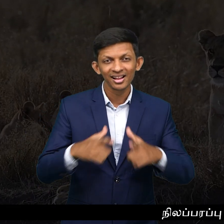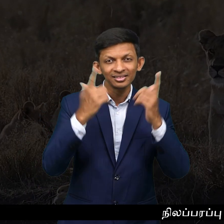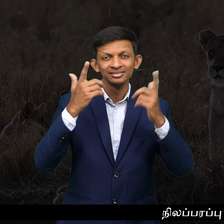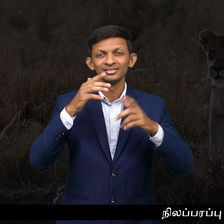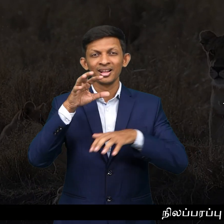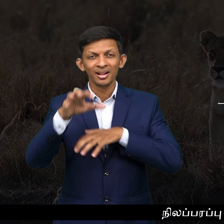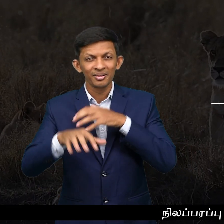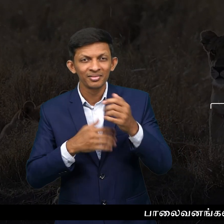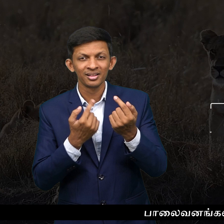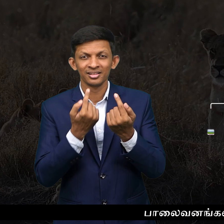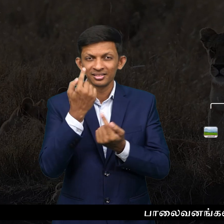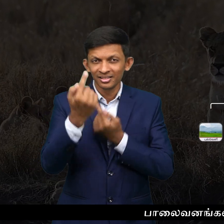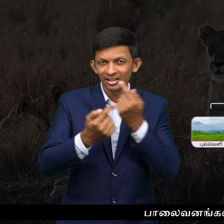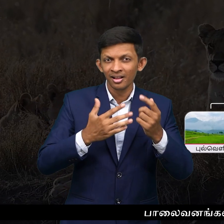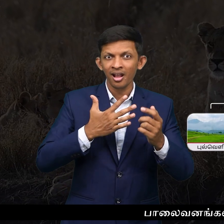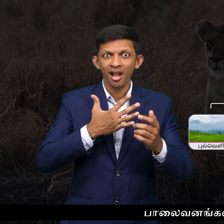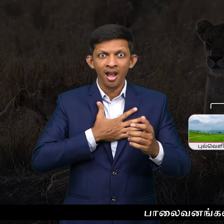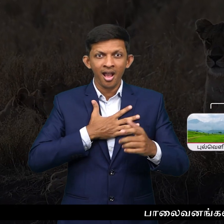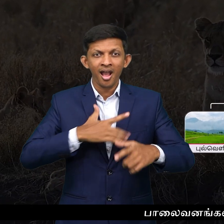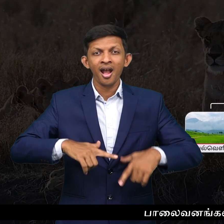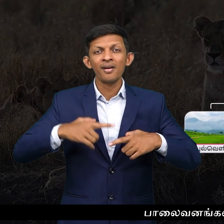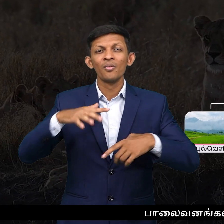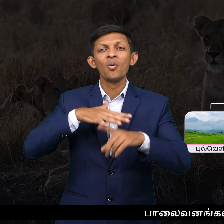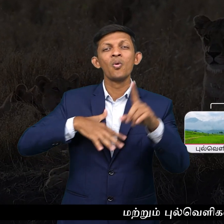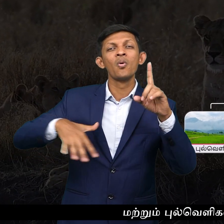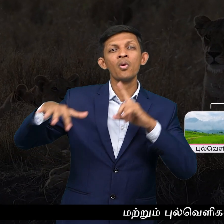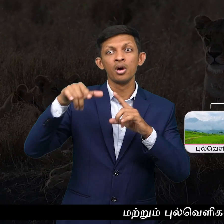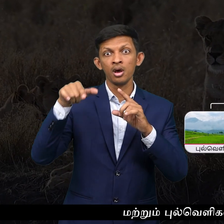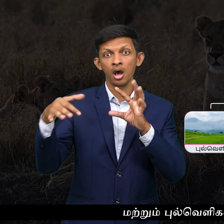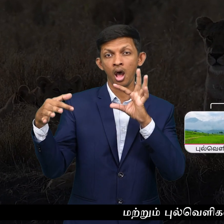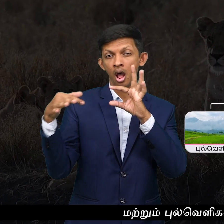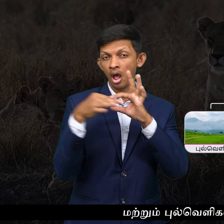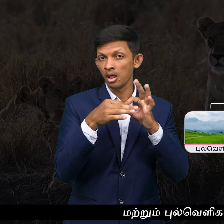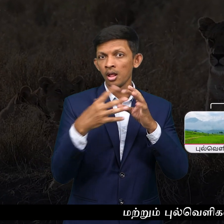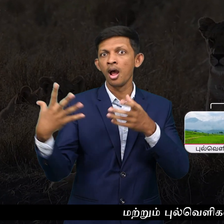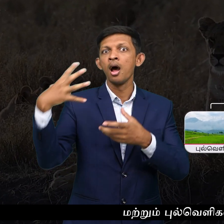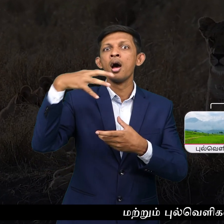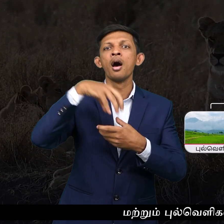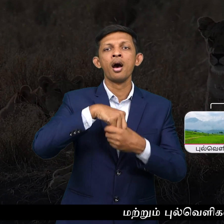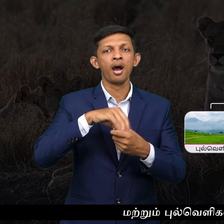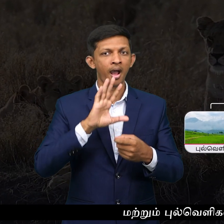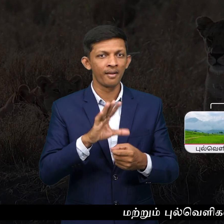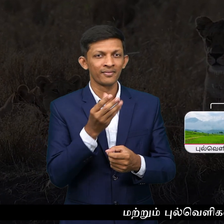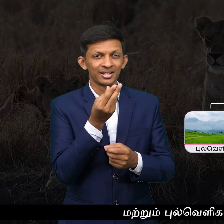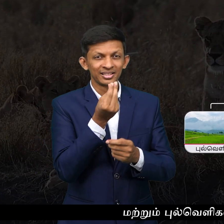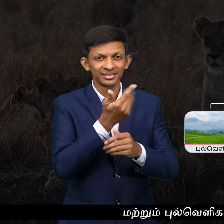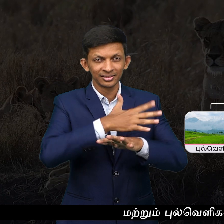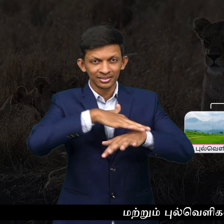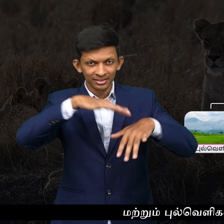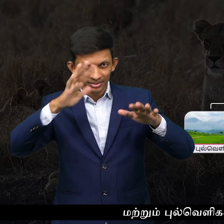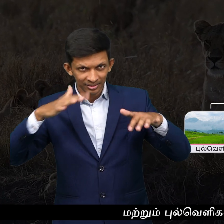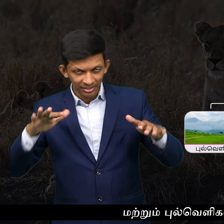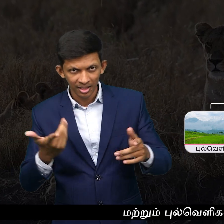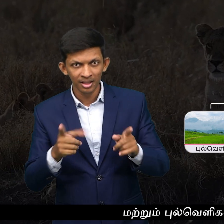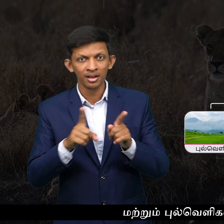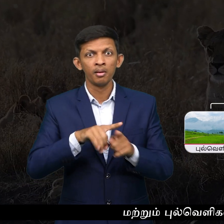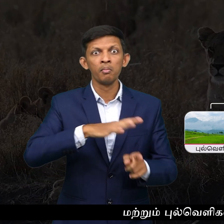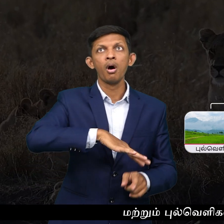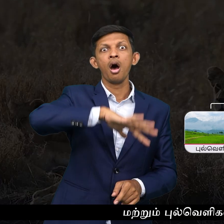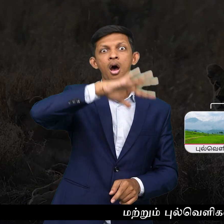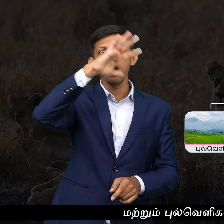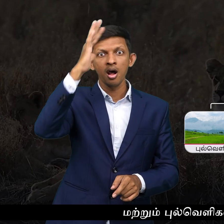நிலப்பரப்பு வாழ்விடங்களில் பாலைவனங்கள், மலைப்பகுதிகள் மற்றும் புல்வெளிகள் ஆகியவை அடங்கும்.